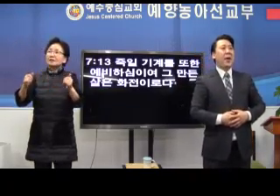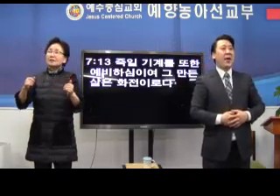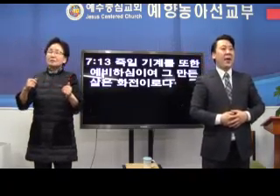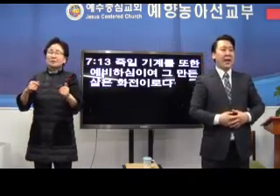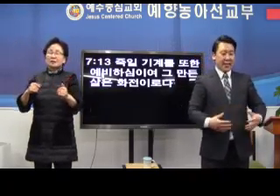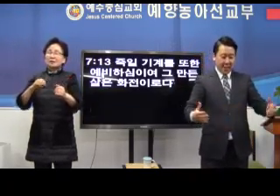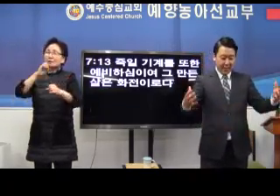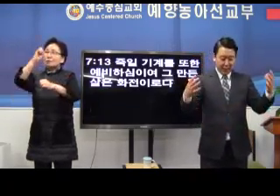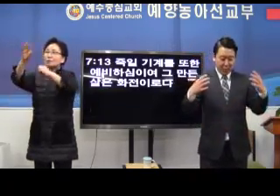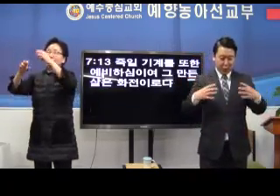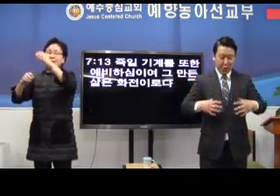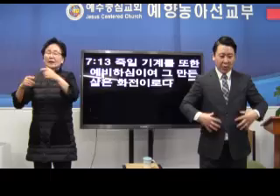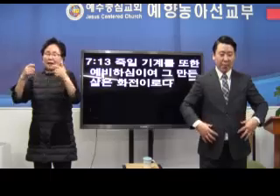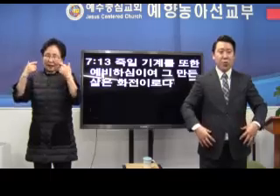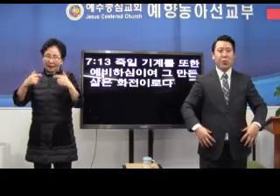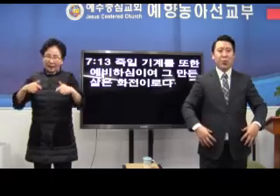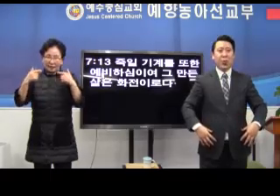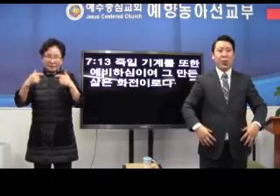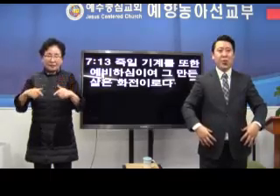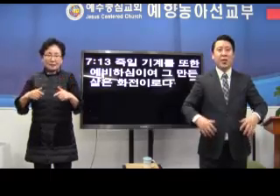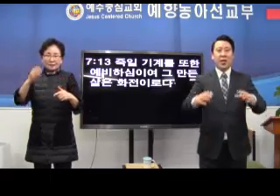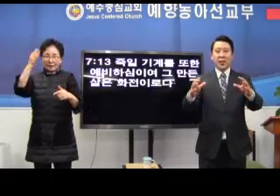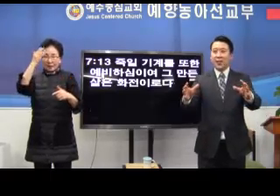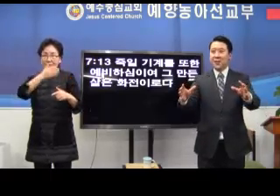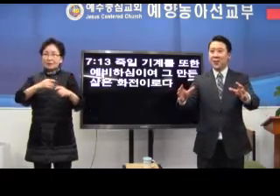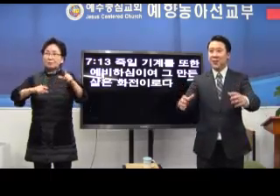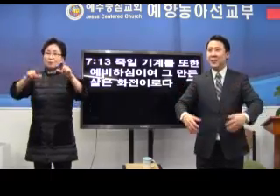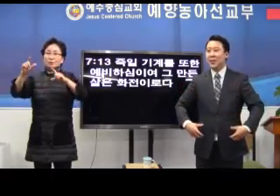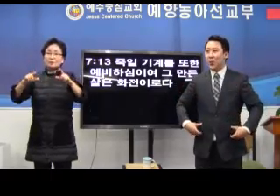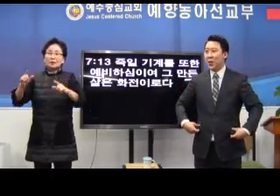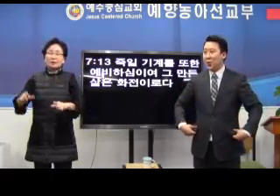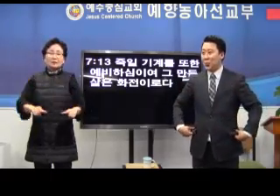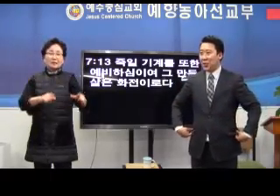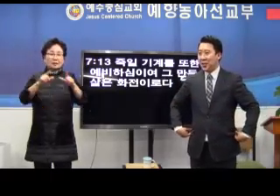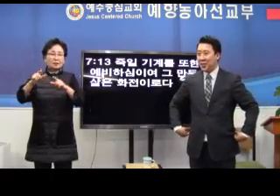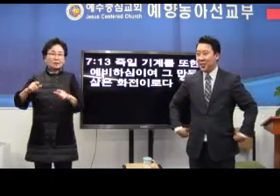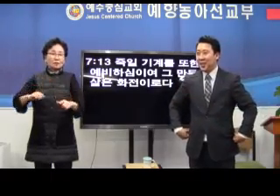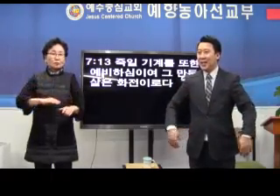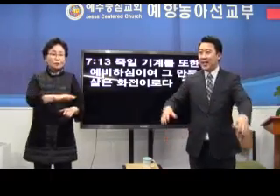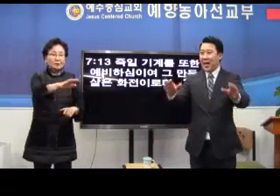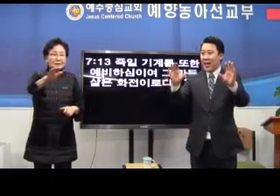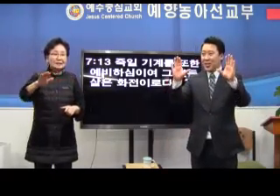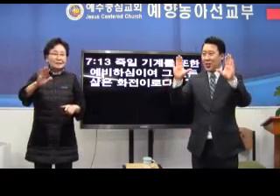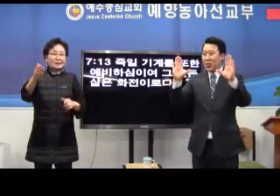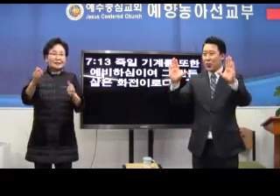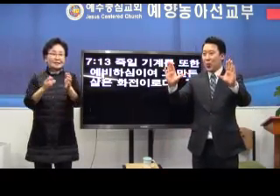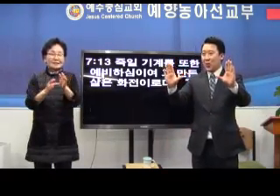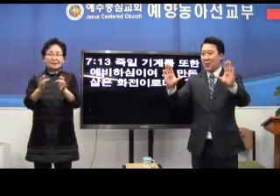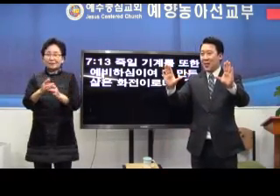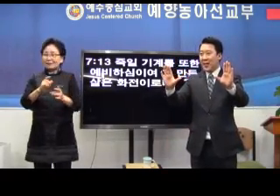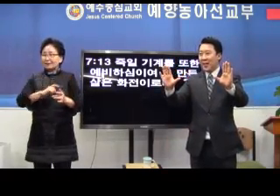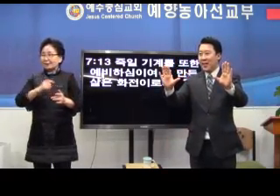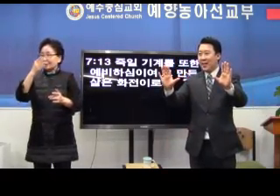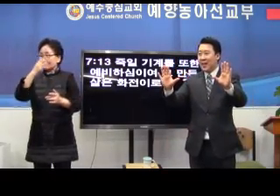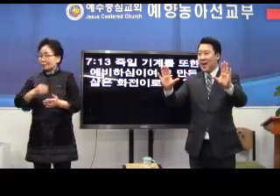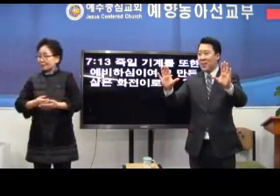앞에 깨끗하고 정결한 모습으로 살아가는 저와 여러분들 되시기를 간절히 축복드립니다.